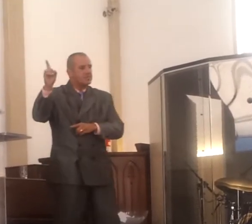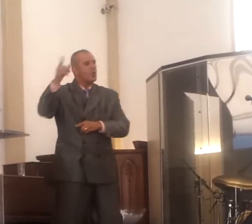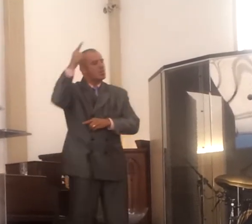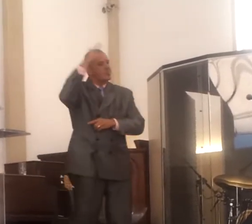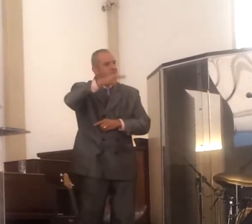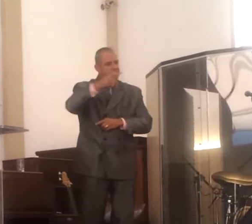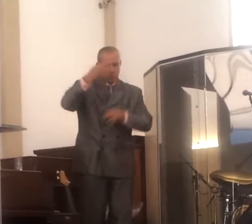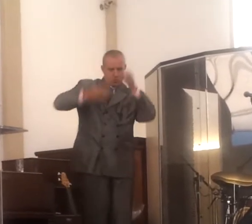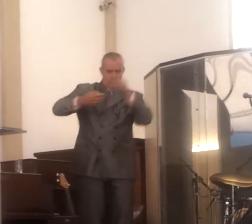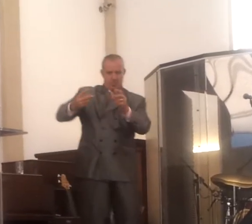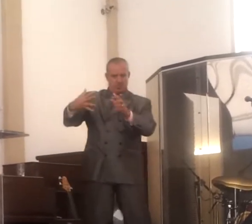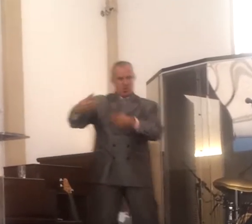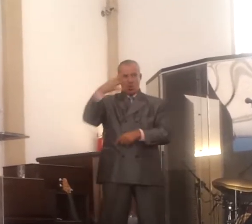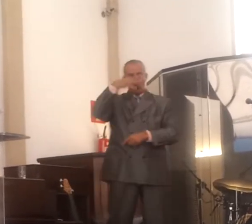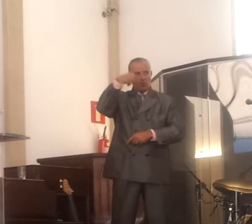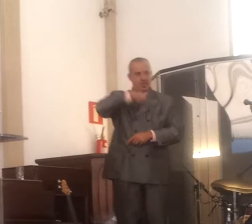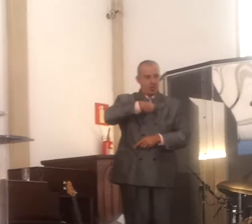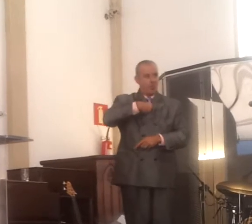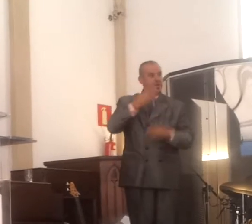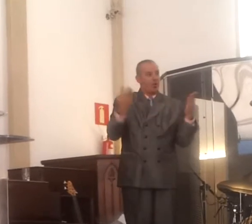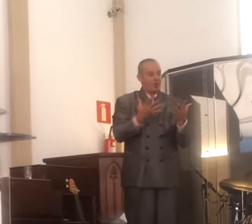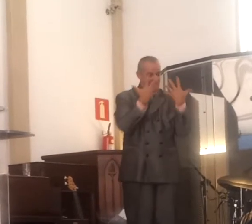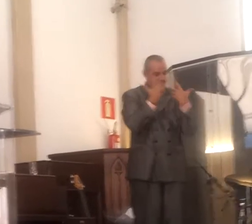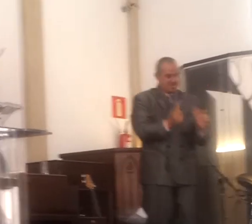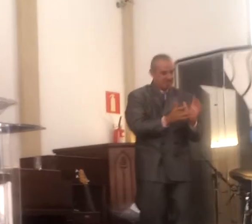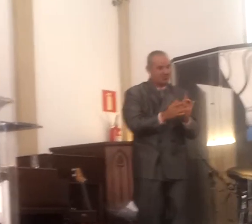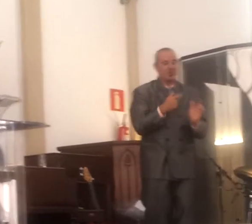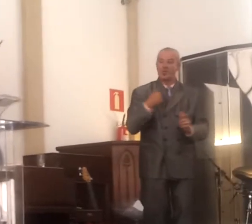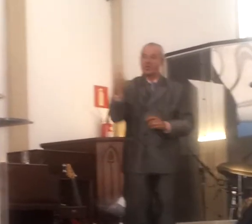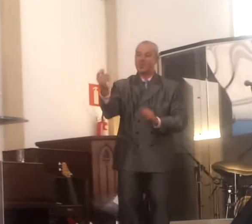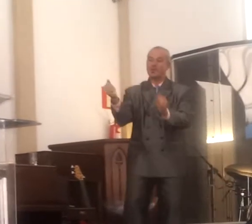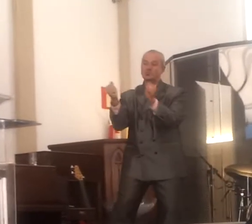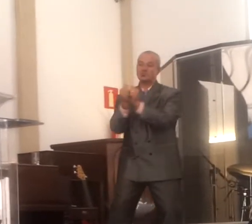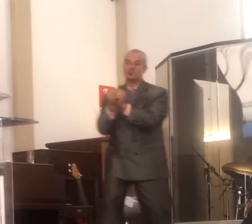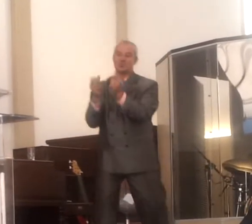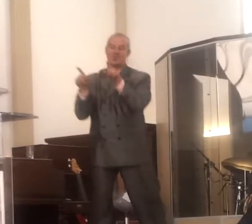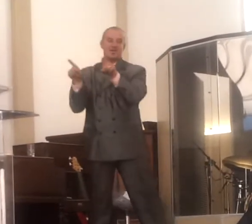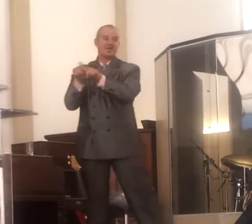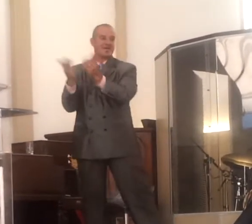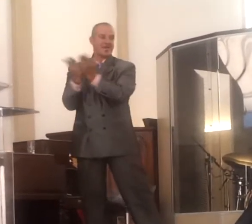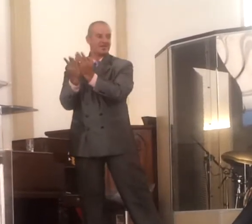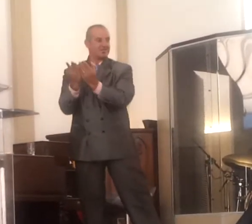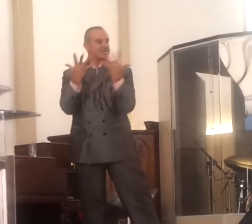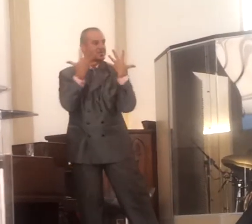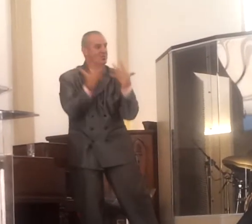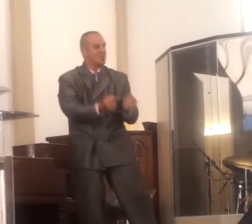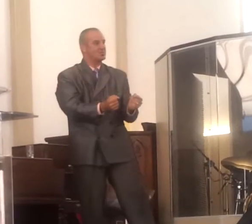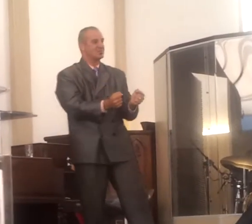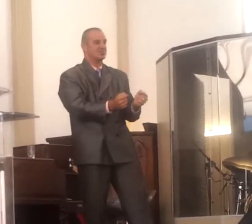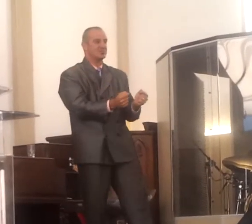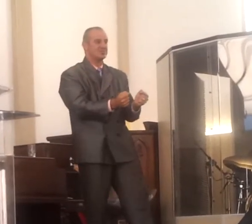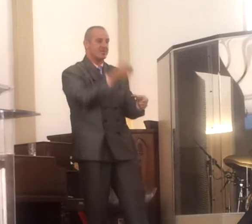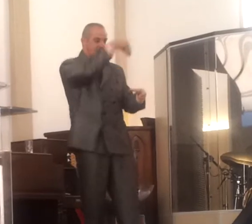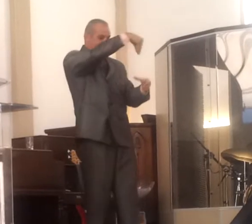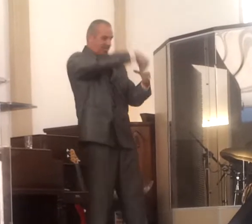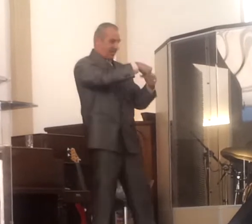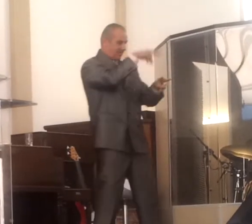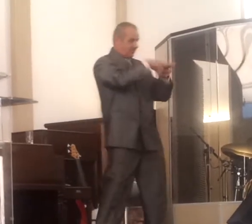em Cristo Jesus. Ah, meus irmãos, quantos testemunhos nós temos de pessoas que foram salvas